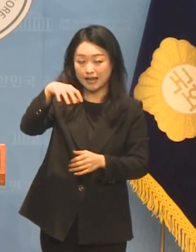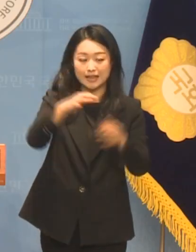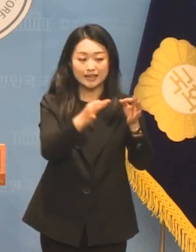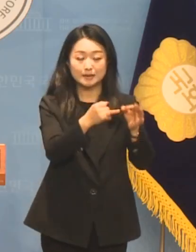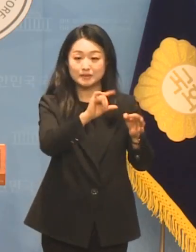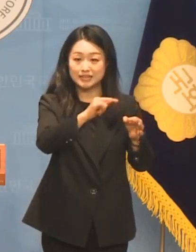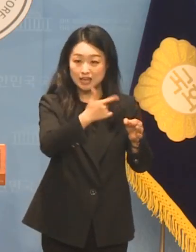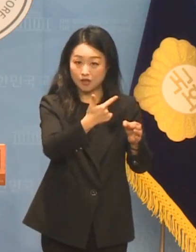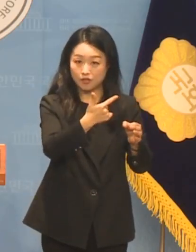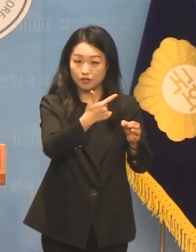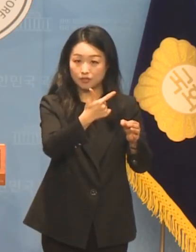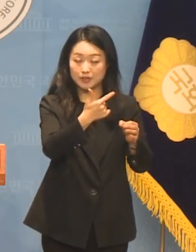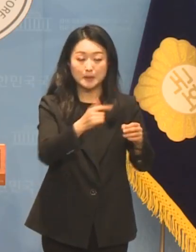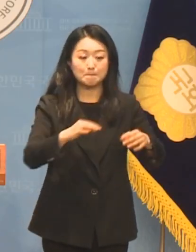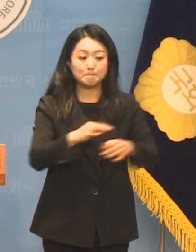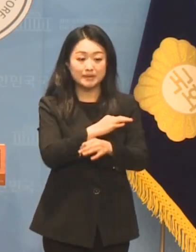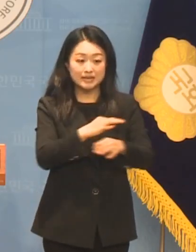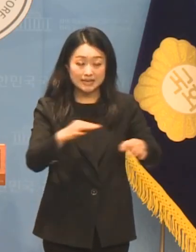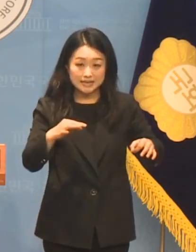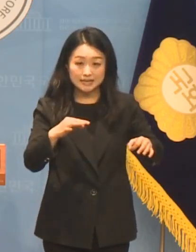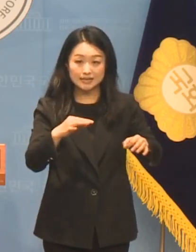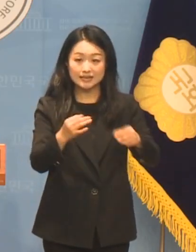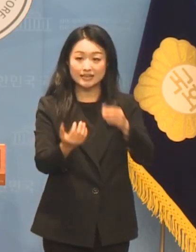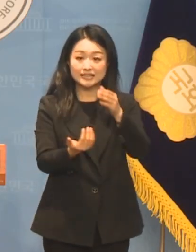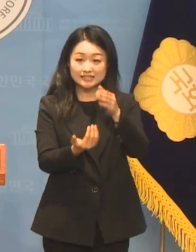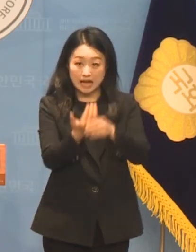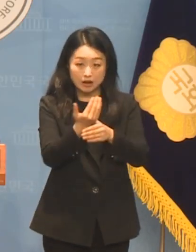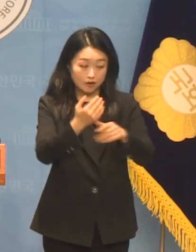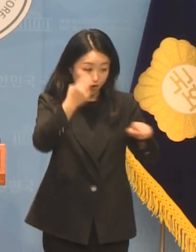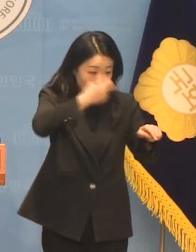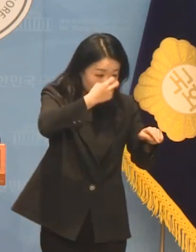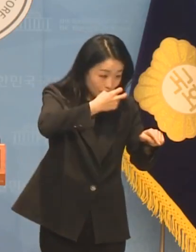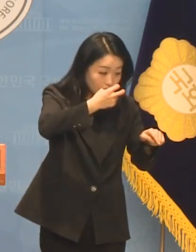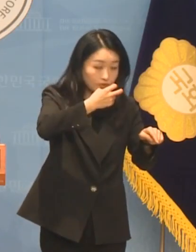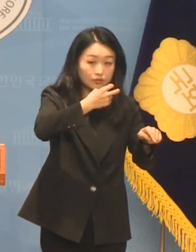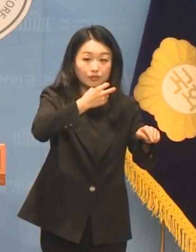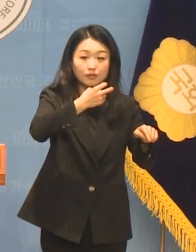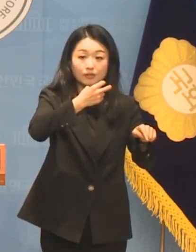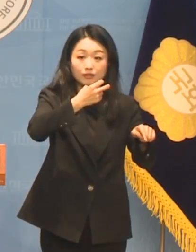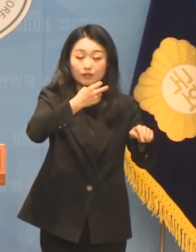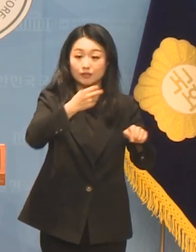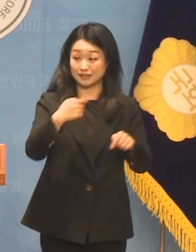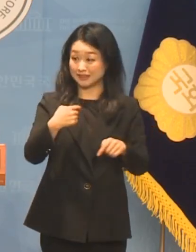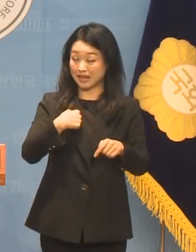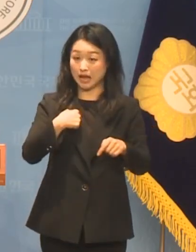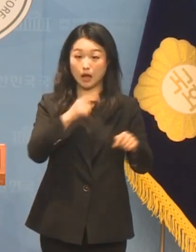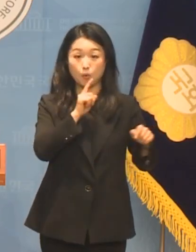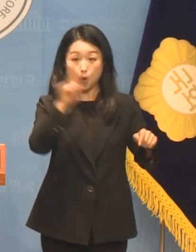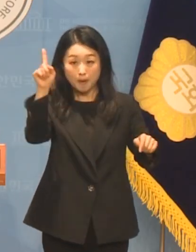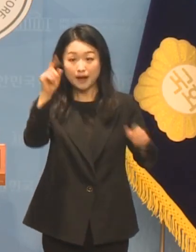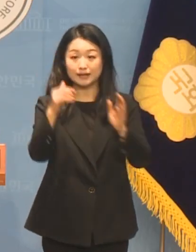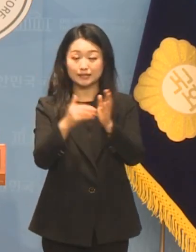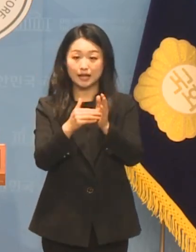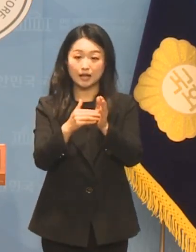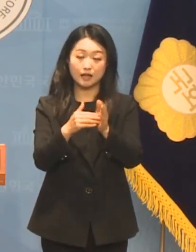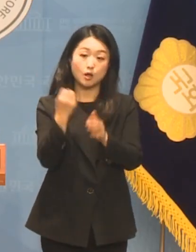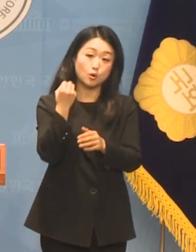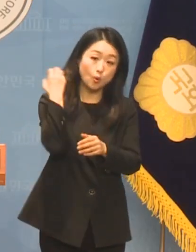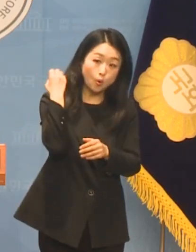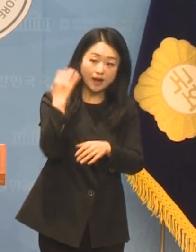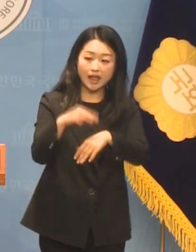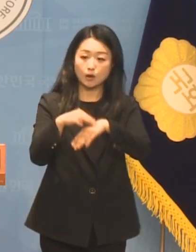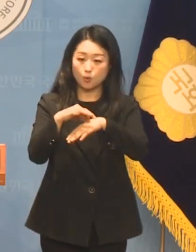상대 토착비리 수사를 트집잡아 저를 고발했습니다. 당시 고래고기 불법 환부